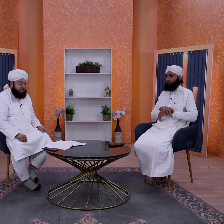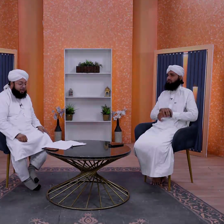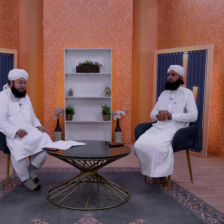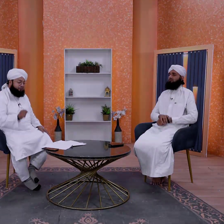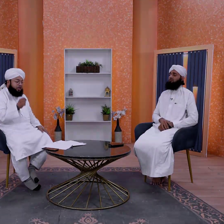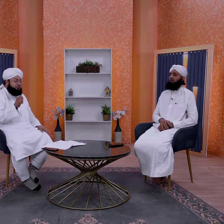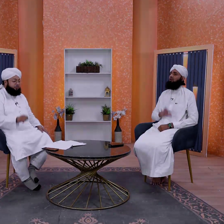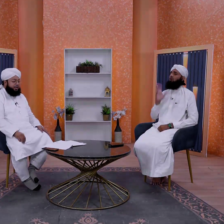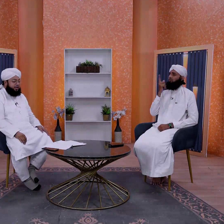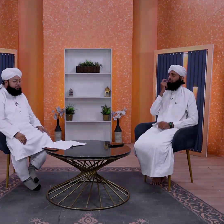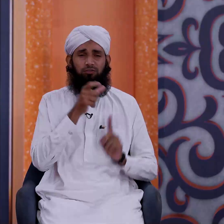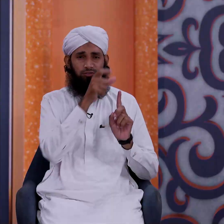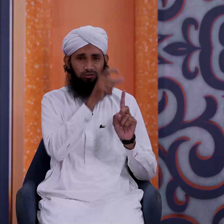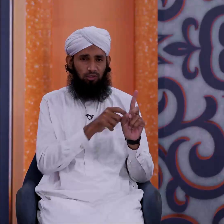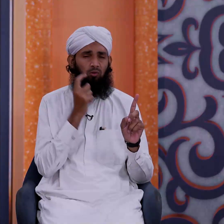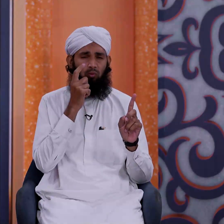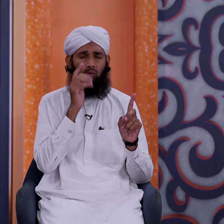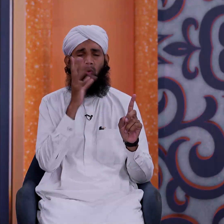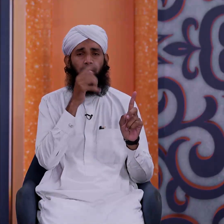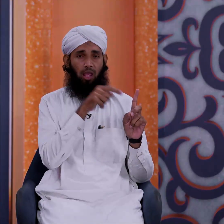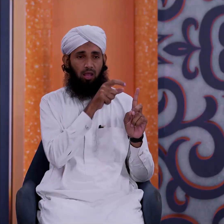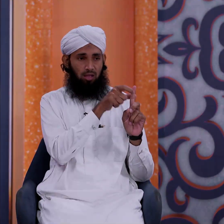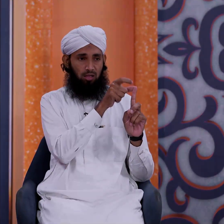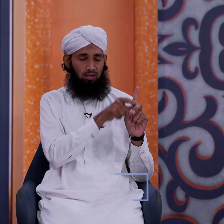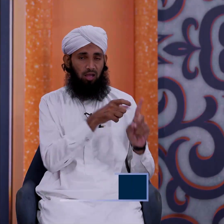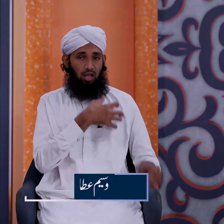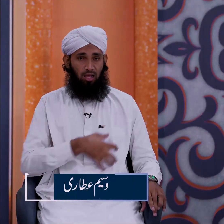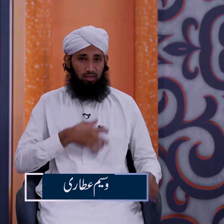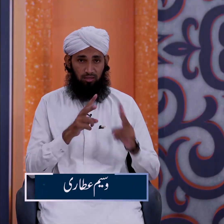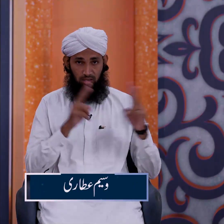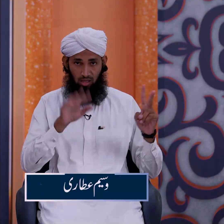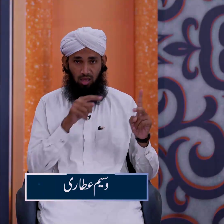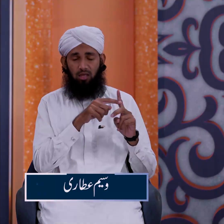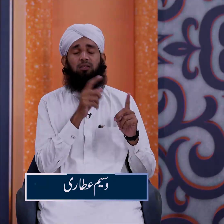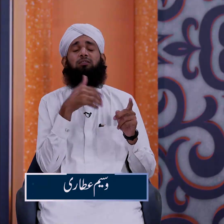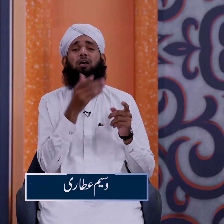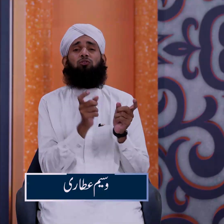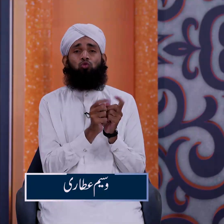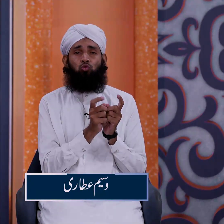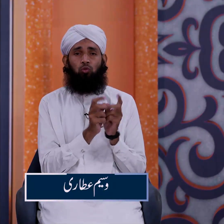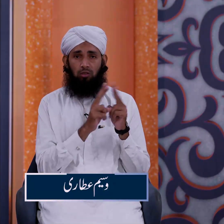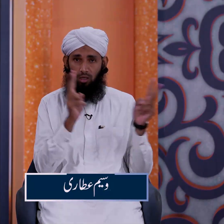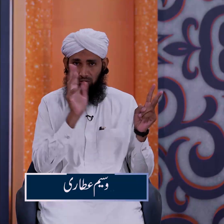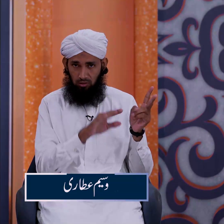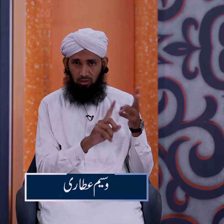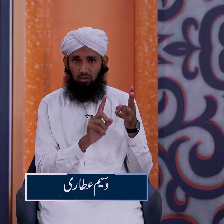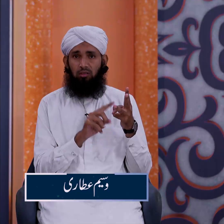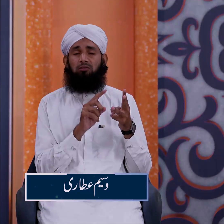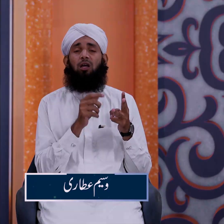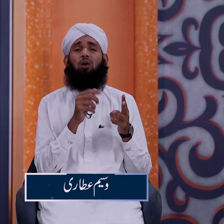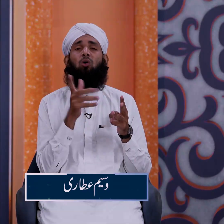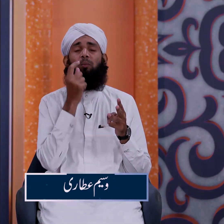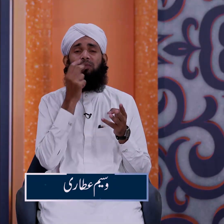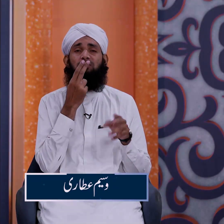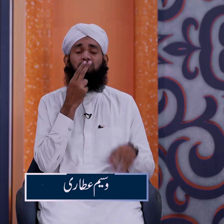بھی اظہار ان الفاظ میں فرمایا کہ حسد کرنے والا، چغلی کھانے والا اور کاہن کا مجھ سے